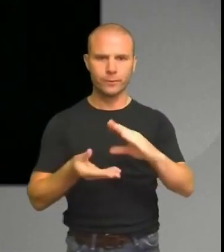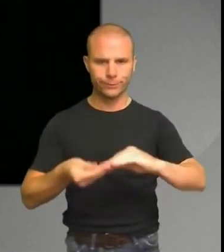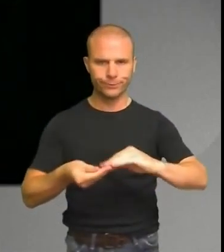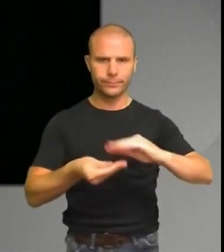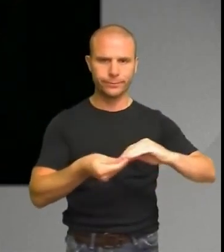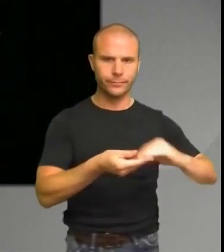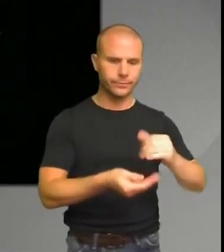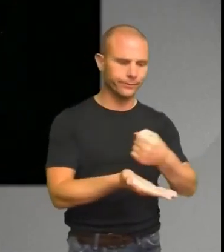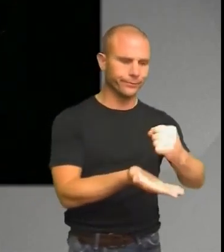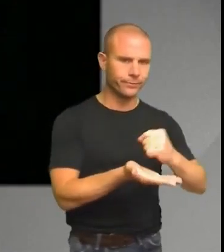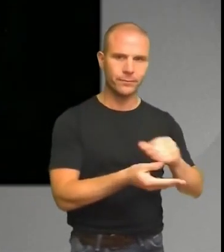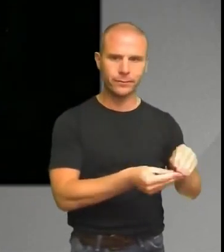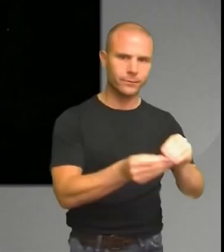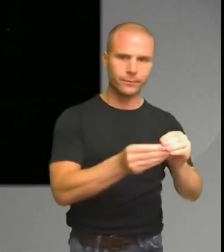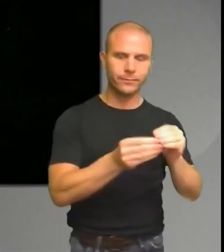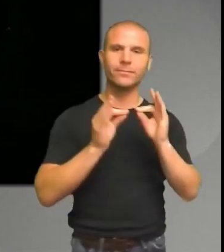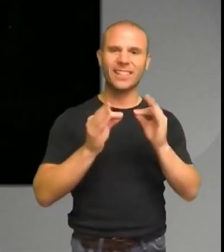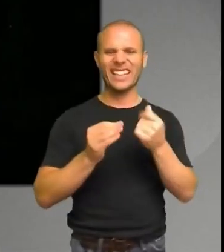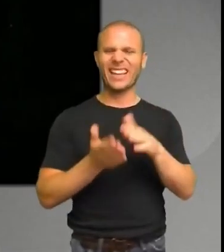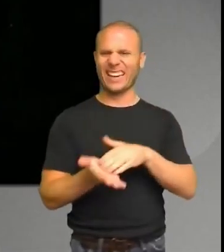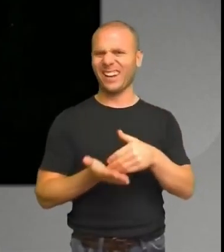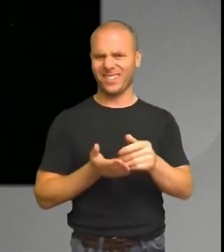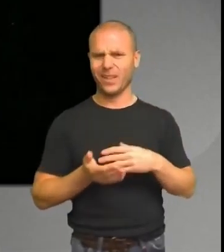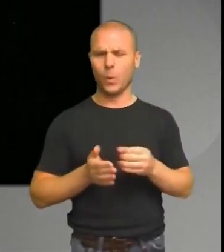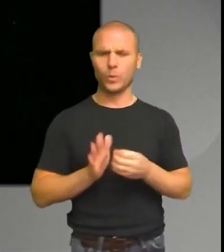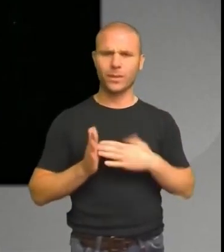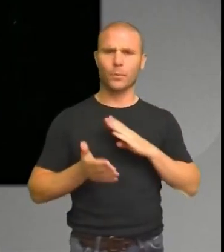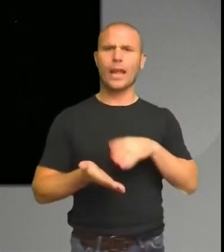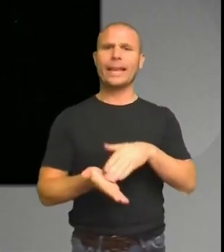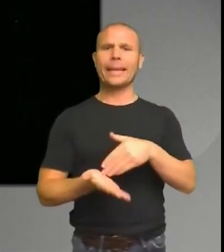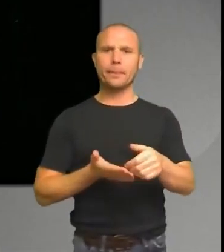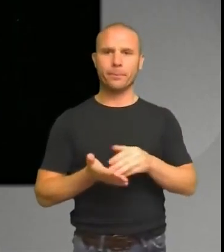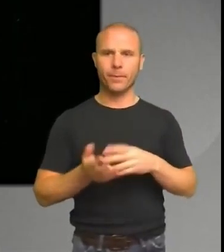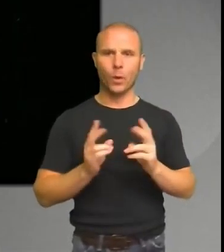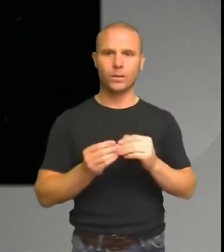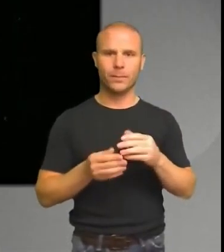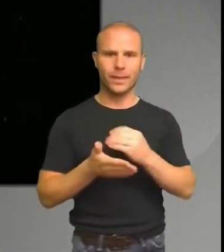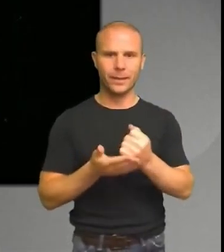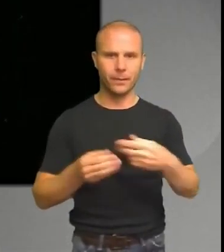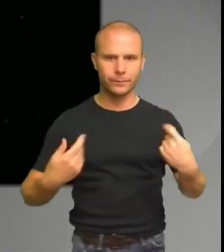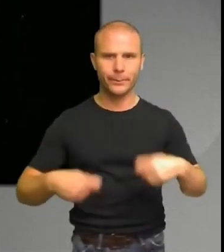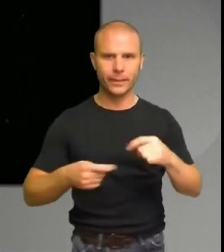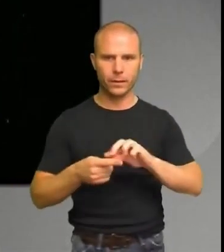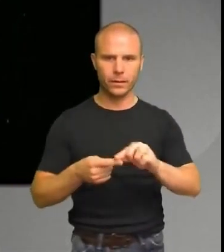Och det funkar ju bra. Men det blev ju inte kladdigt. Man fick extra skinn på fingrarna, kan man säga.